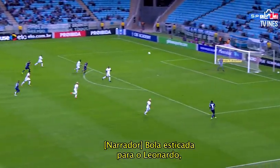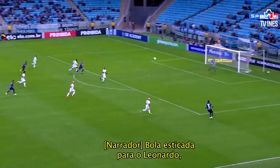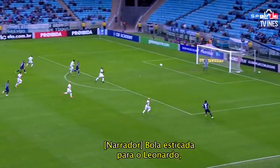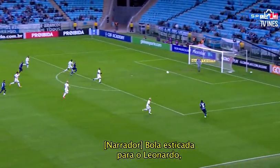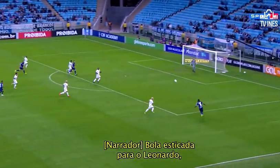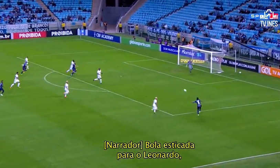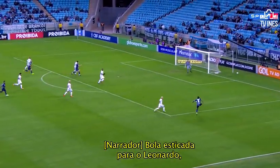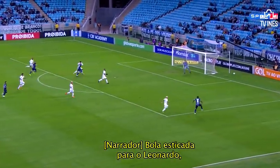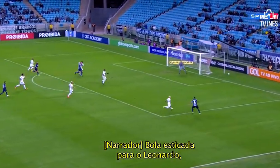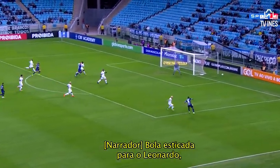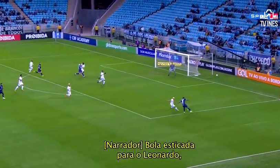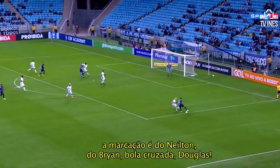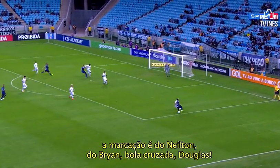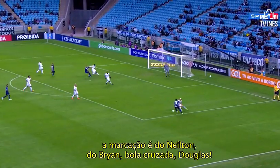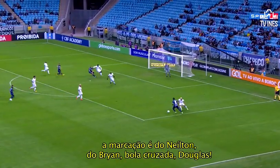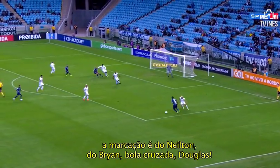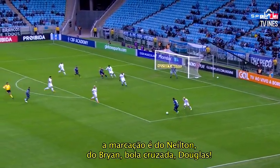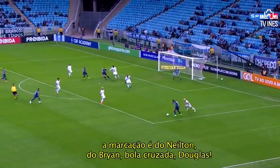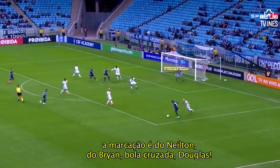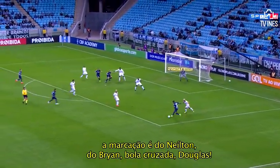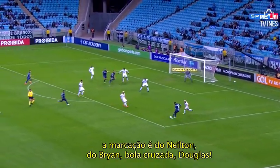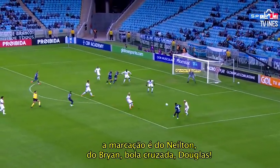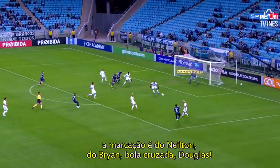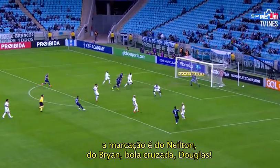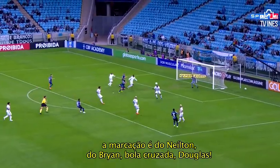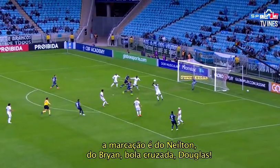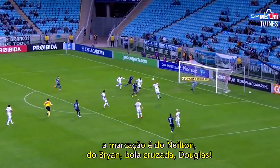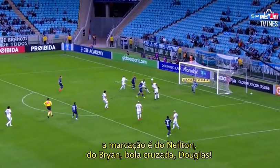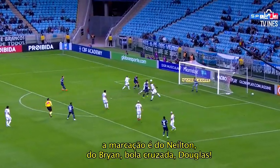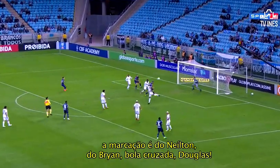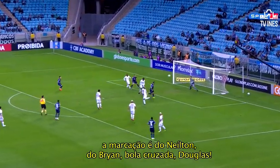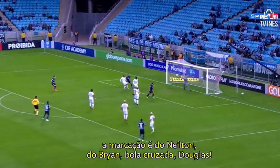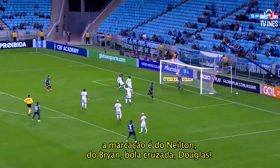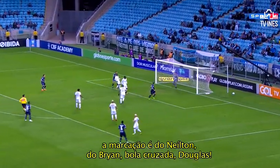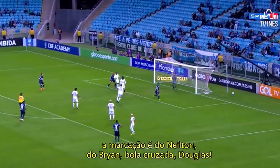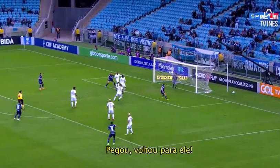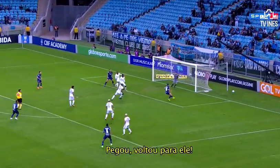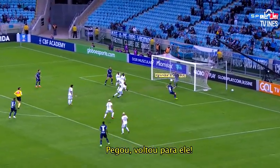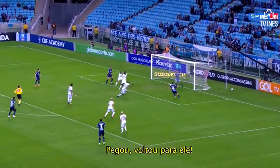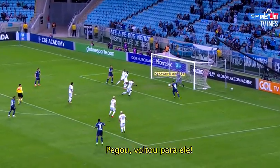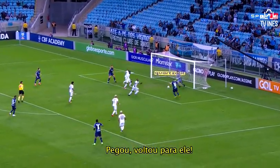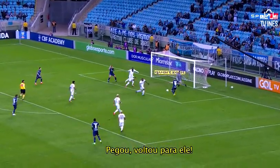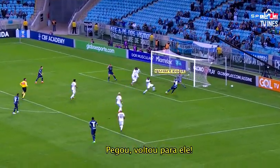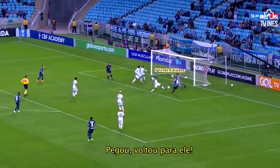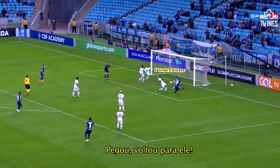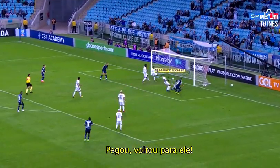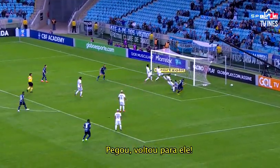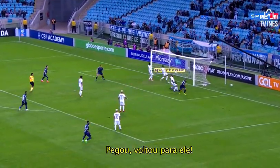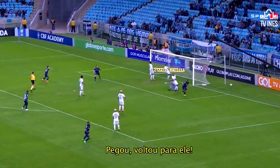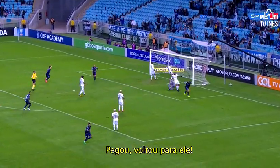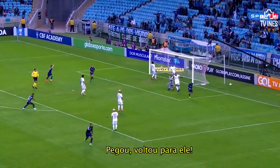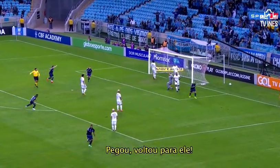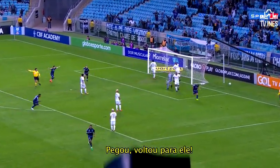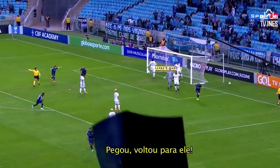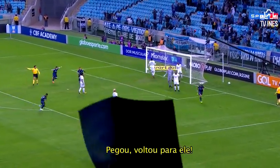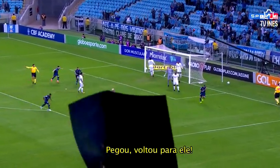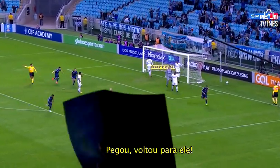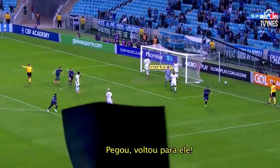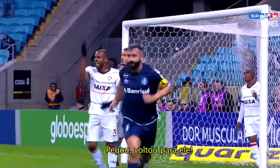Bola esticada para o Leonardo. A marcação é do Neilton, do Brian, bola cruzada. Douglas pegou, voltou para ele!